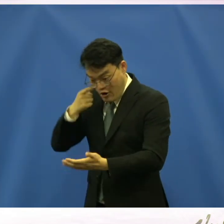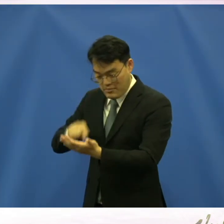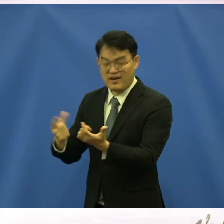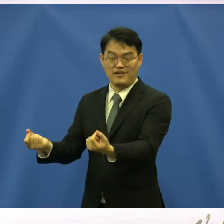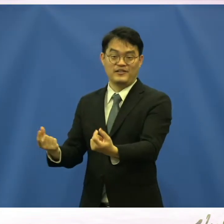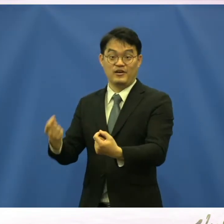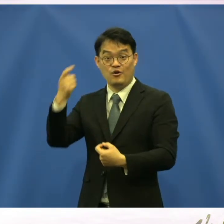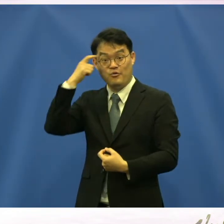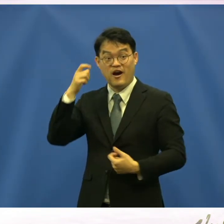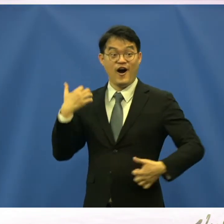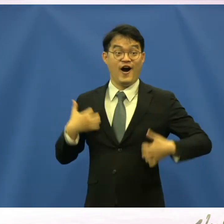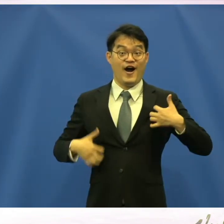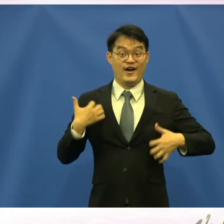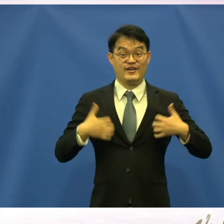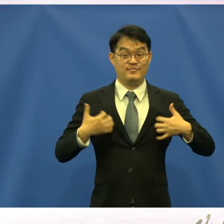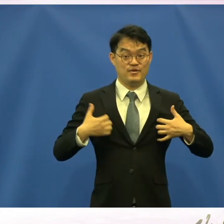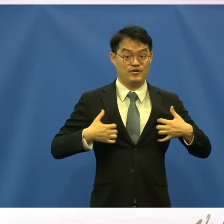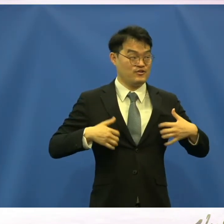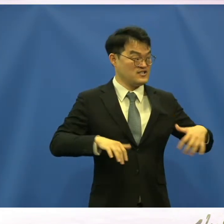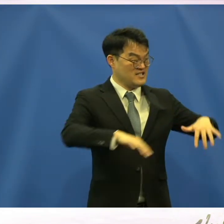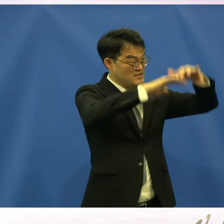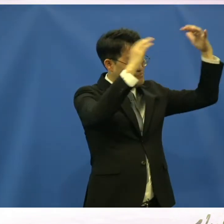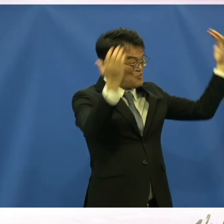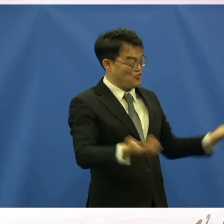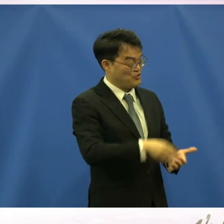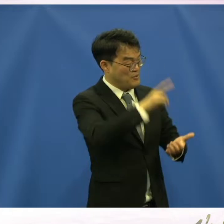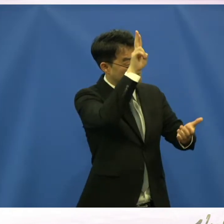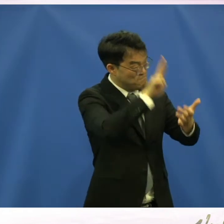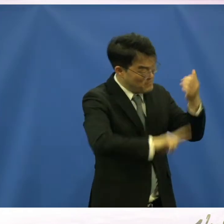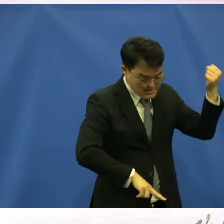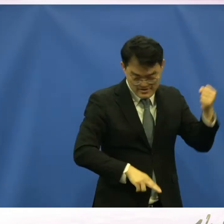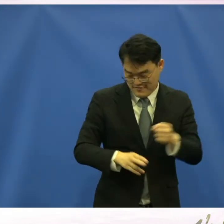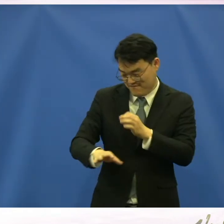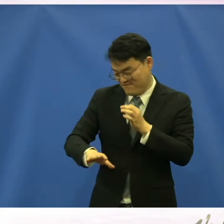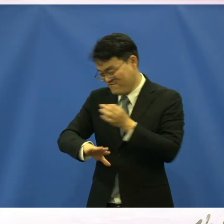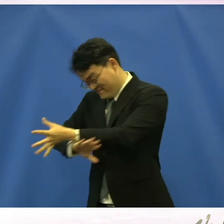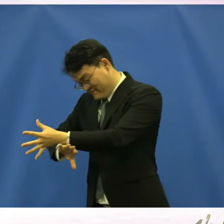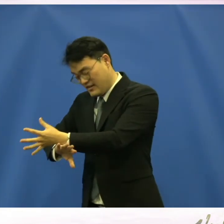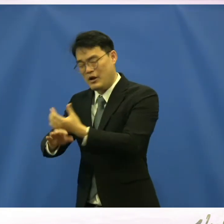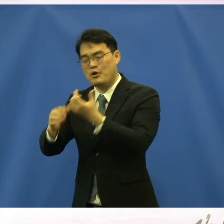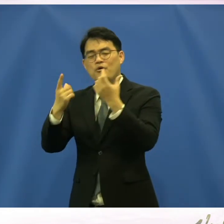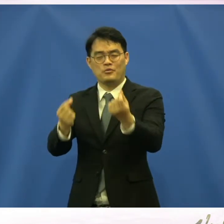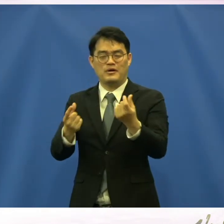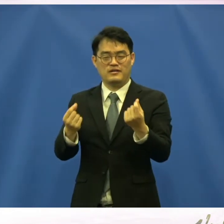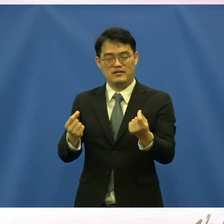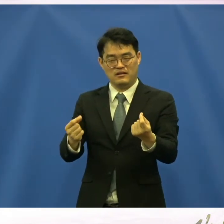그 밭을 산 거잖아요. 이 십자가의 비밀이 그런 겁니다.